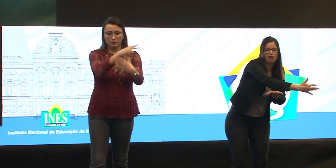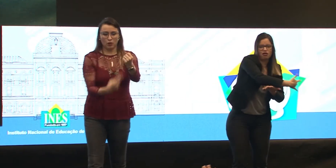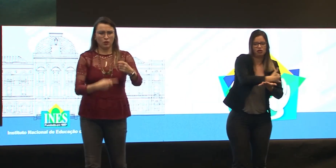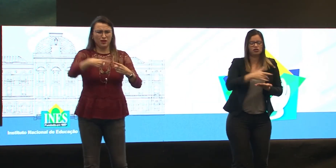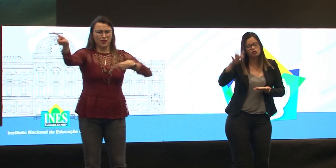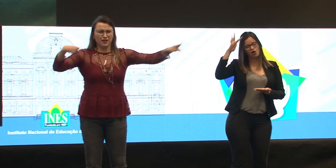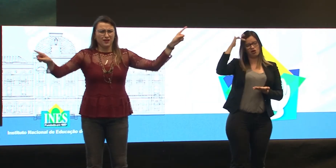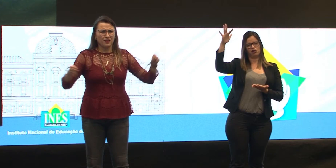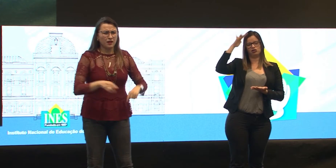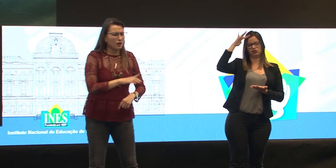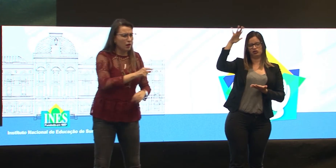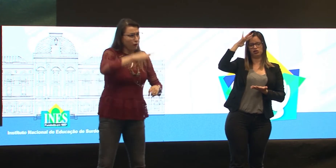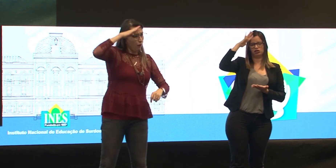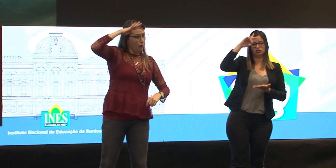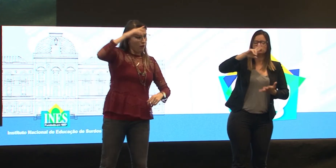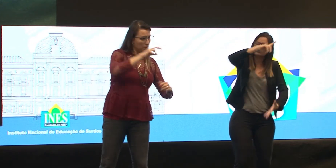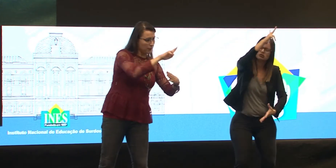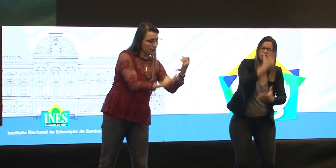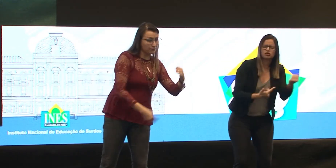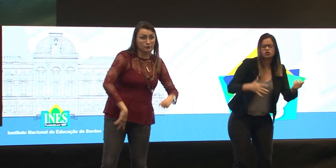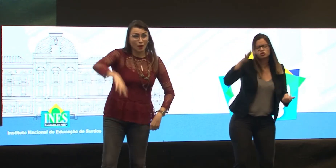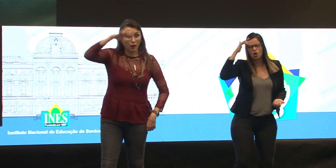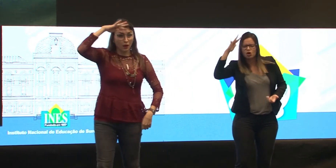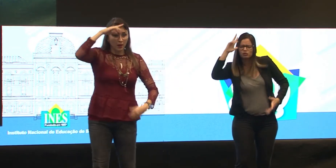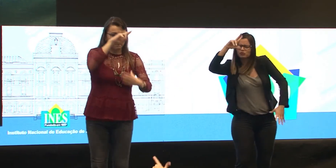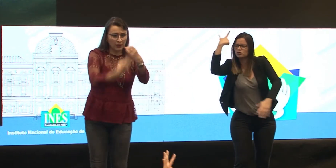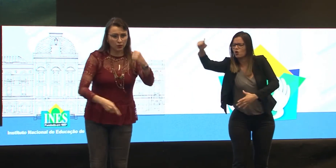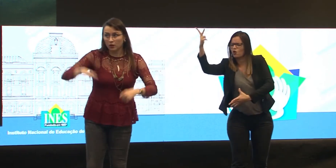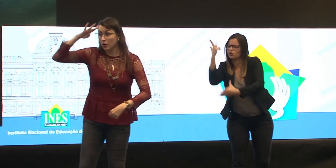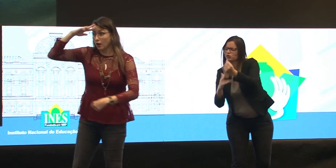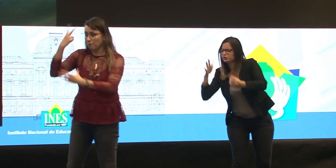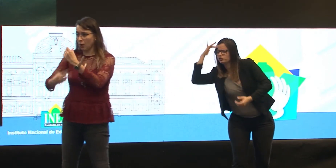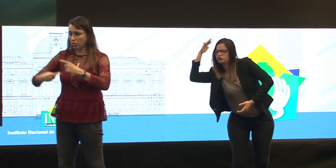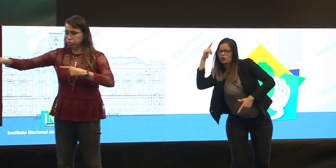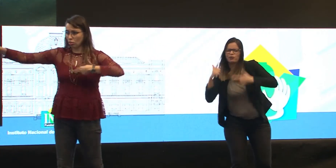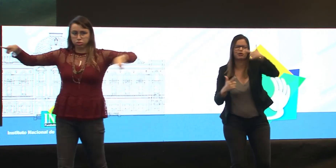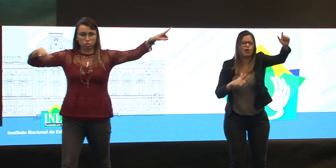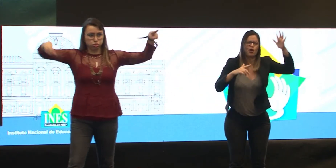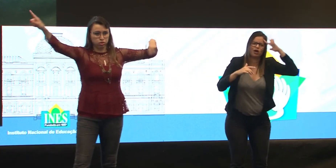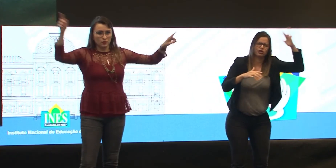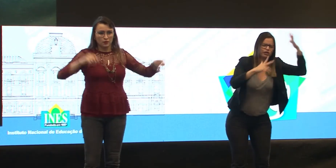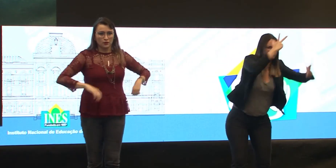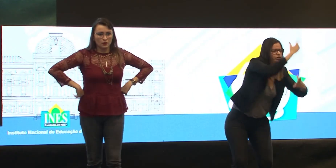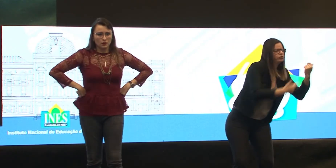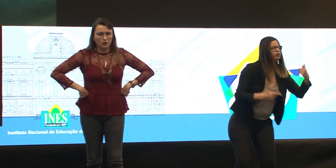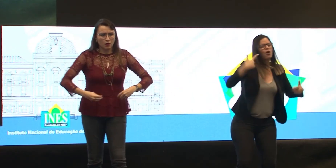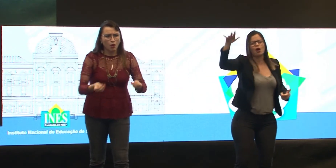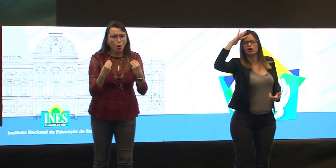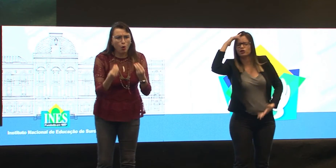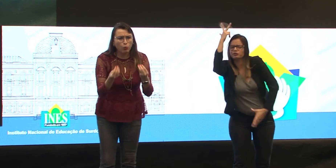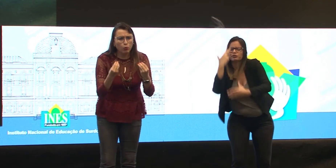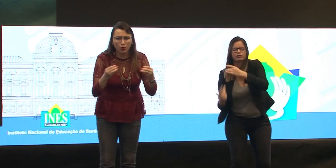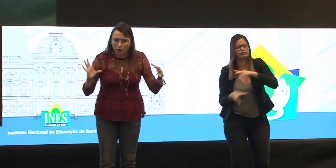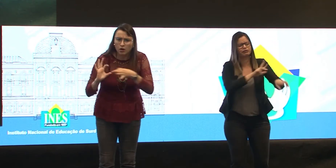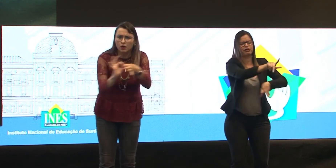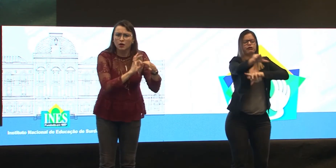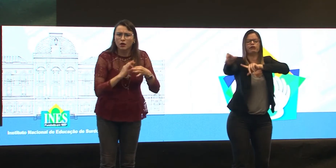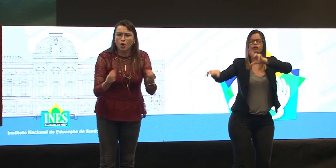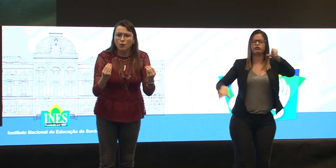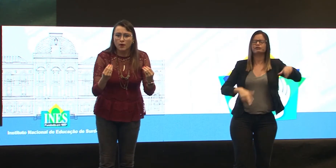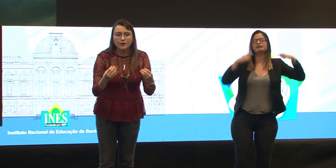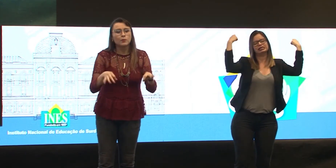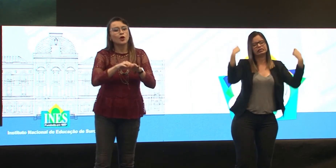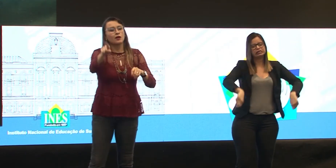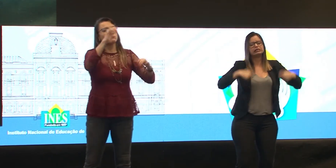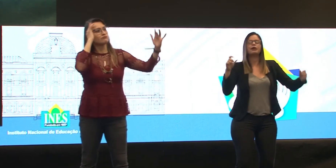surdos, elas estejam conectadas, que exista uma rede de conexões para que as pessoas consigam trabalhar em conjunto,